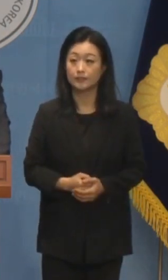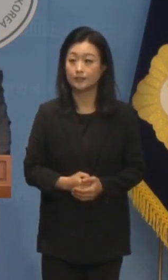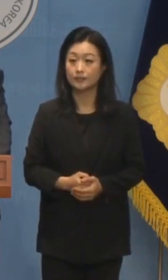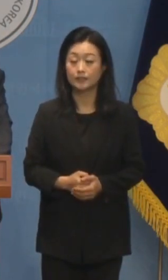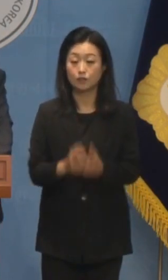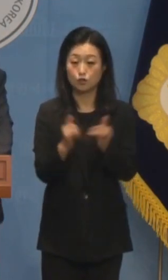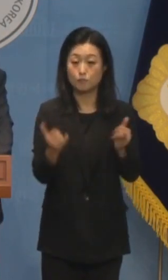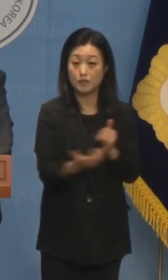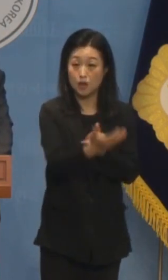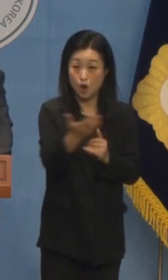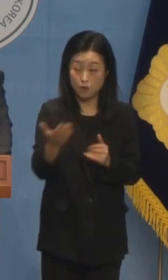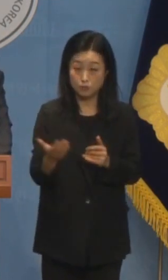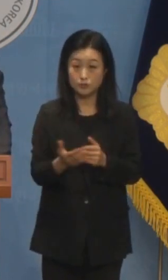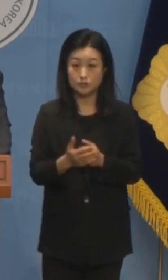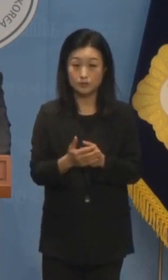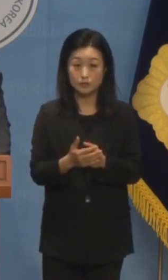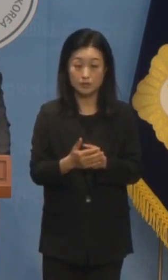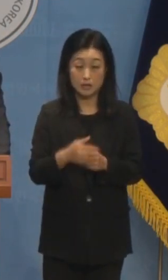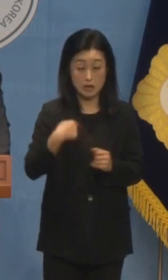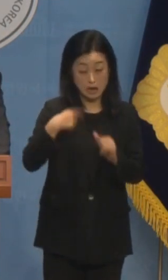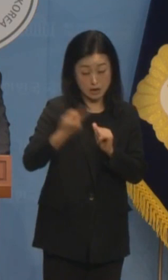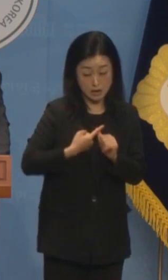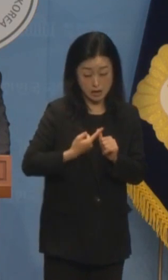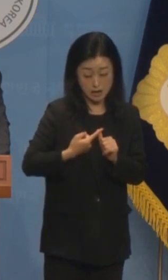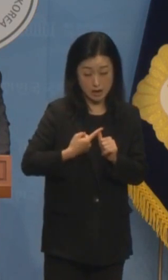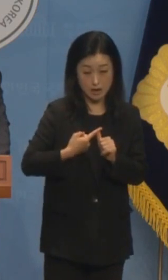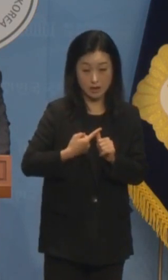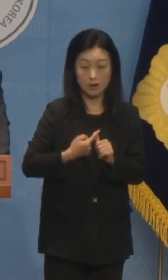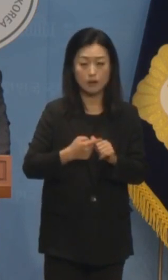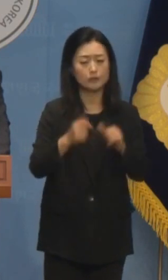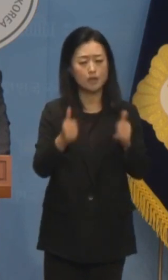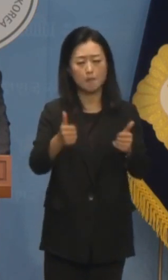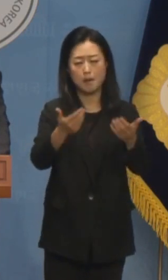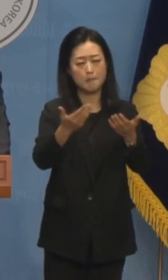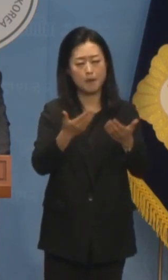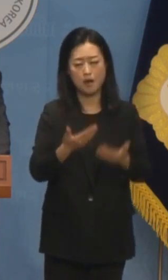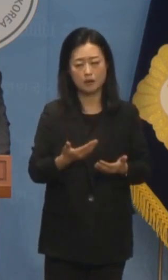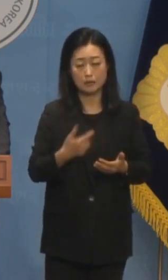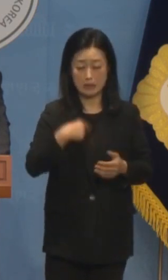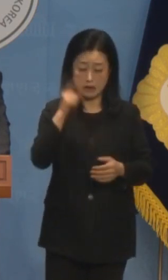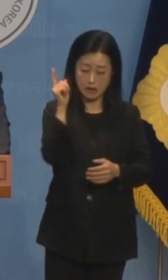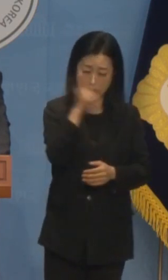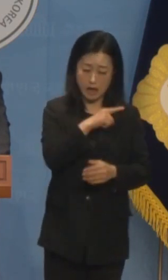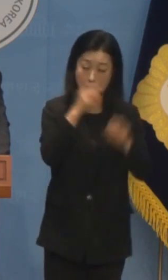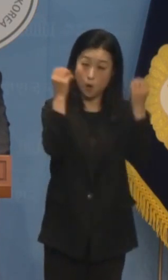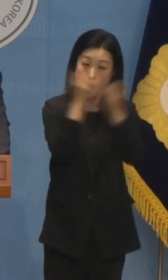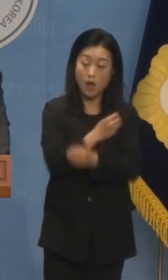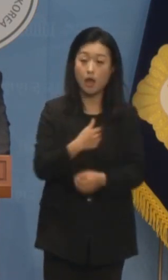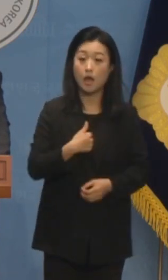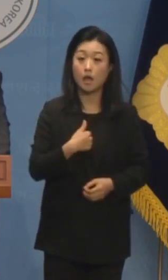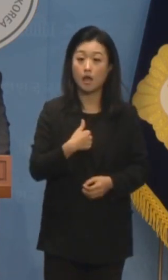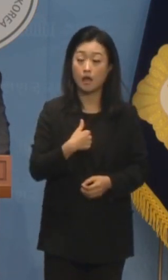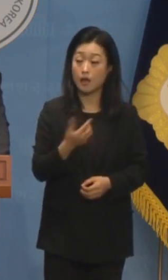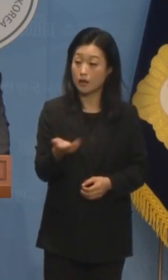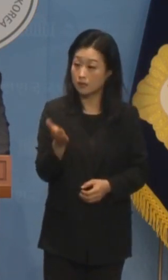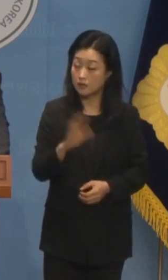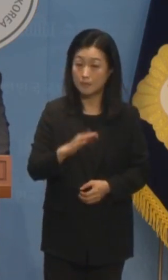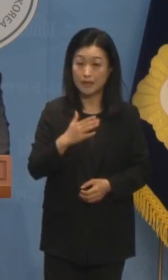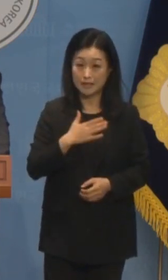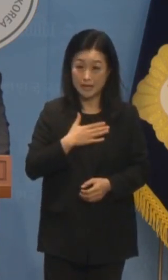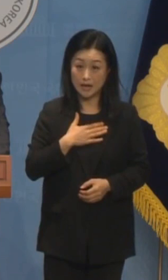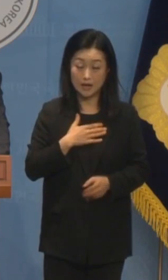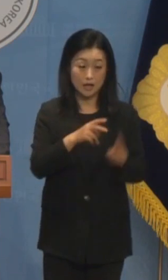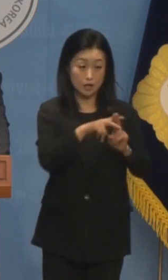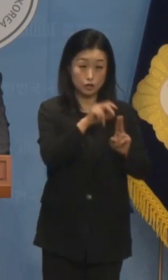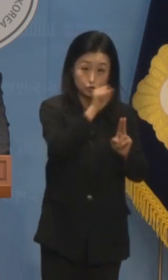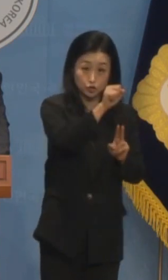여론재판을 통해서 악마화되었음에도 불구하고 저는 후보 매수와 관련한 어떤 사전 약속도